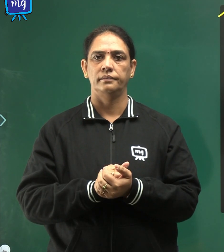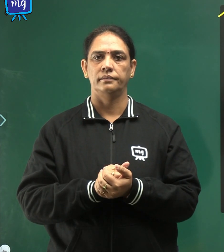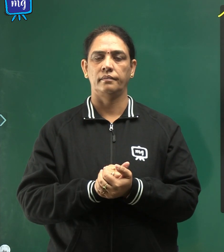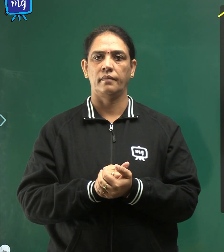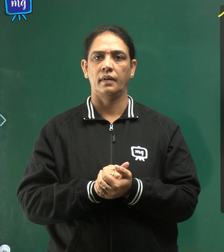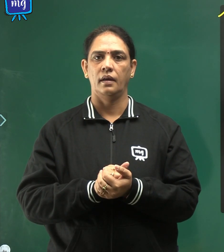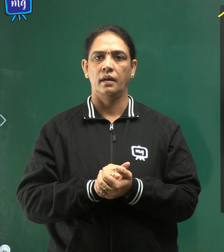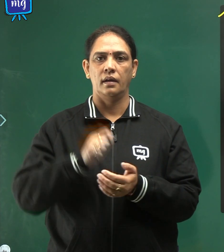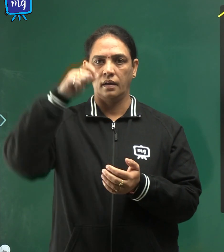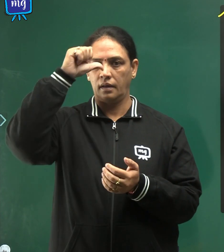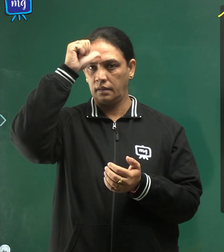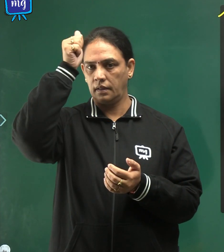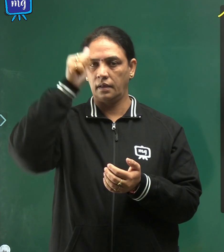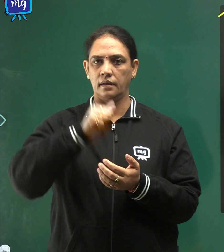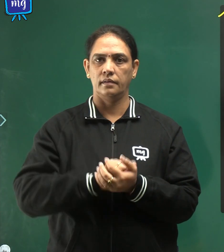हिंदी,